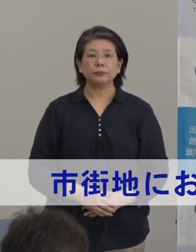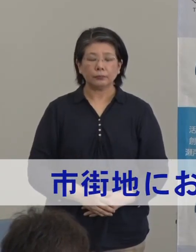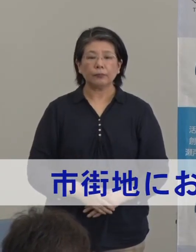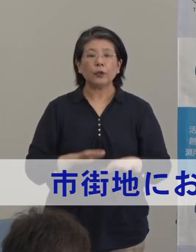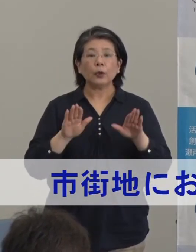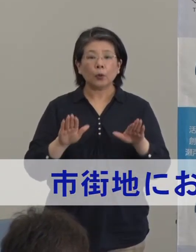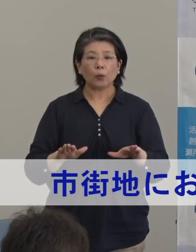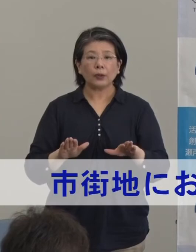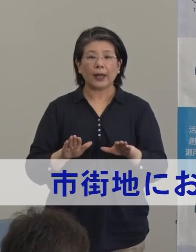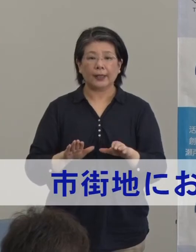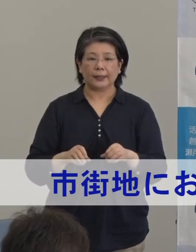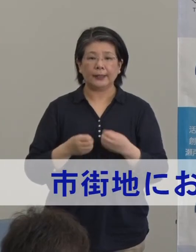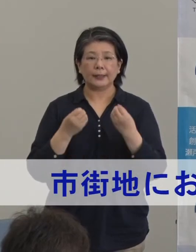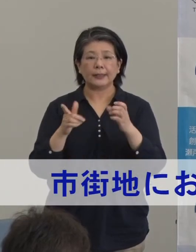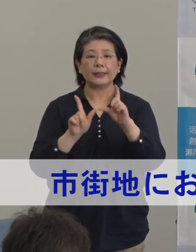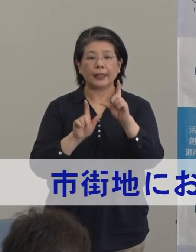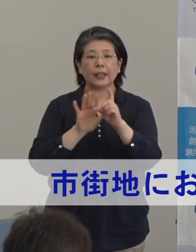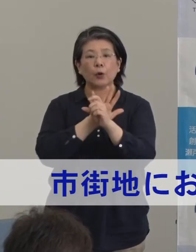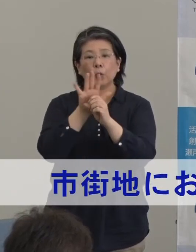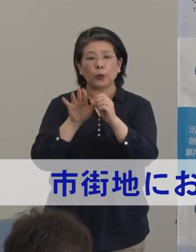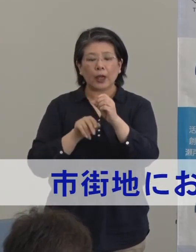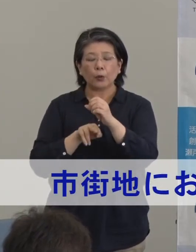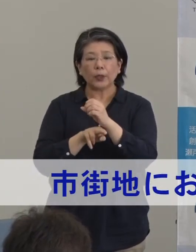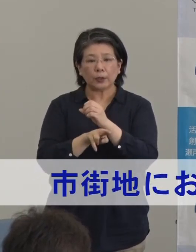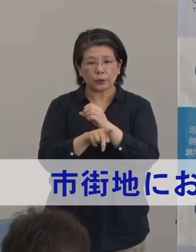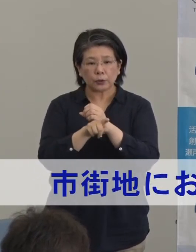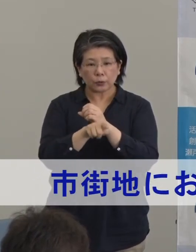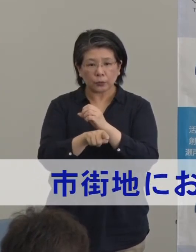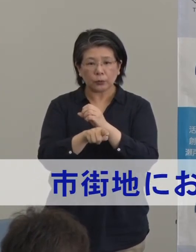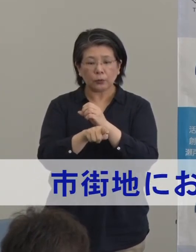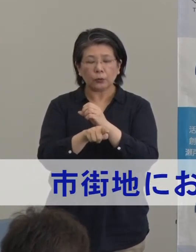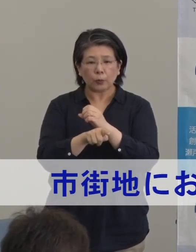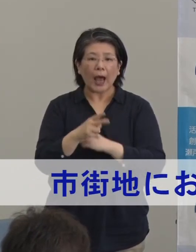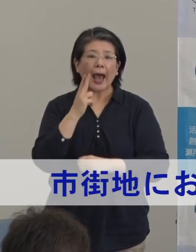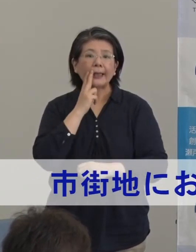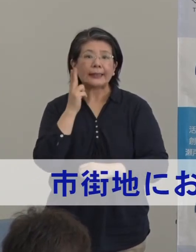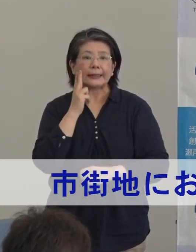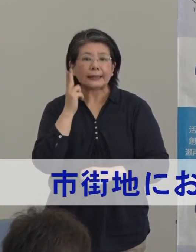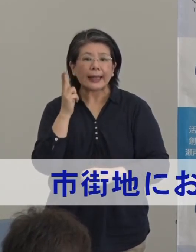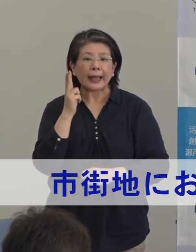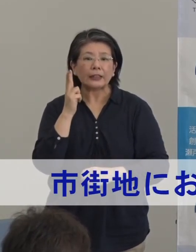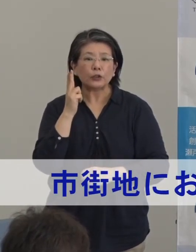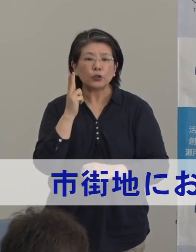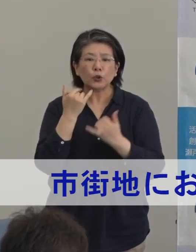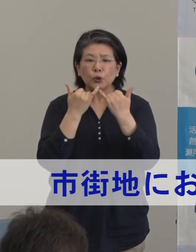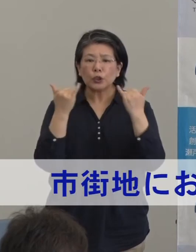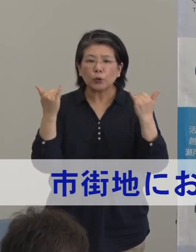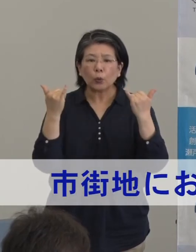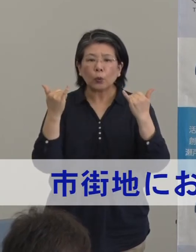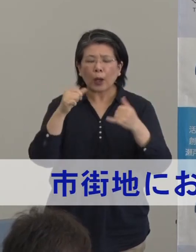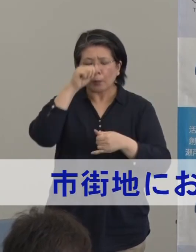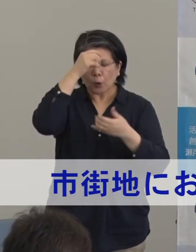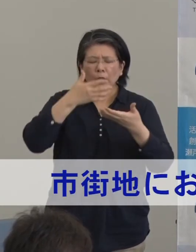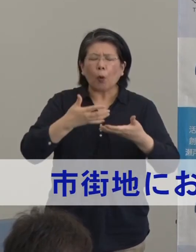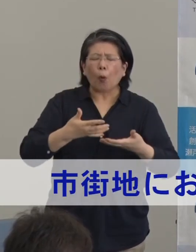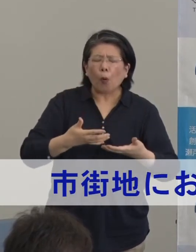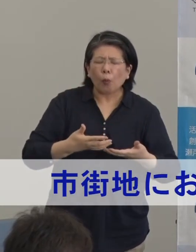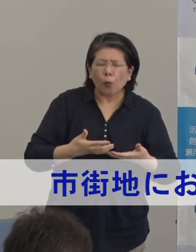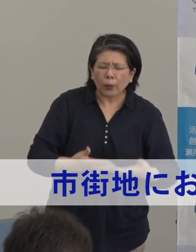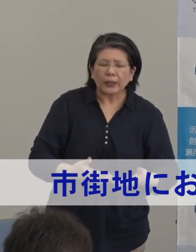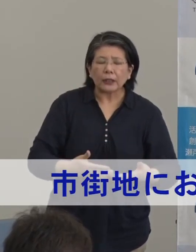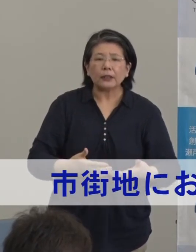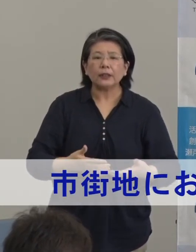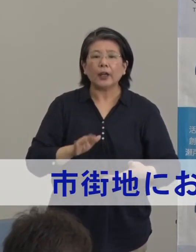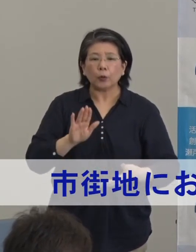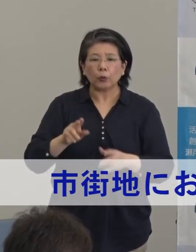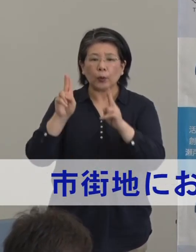型コロナウイルス感染症というものが、喫煙者が非常に重篤化しやすいというような、専門家